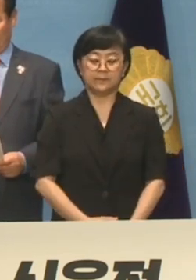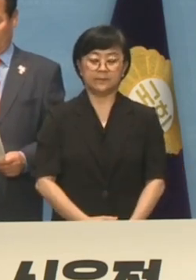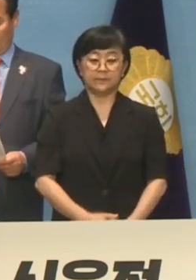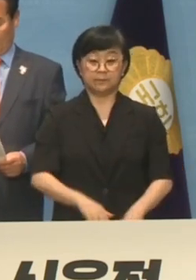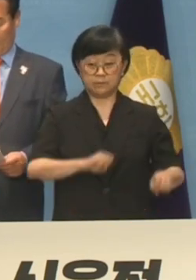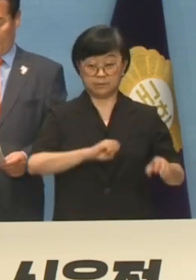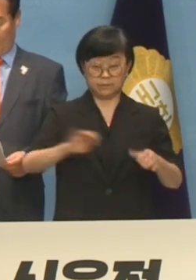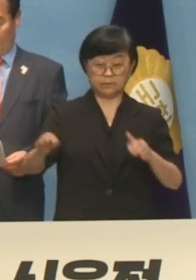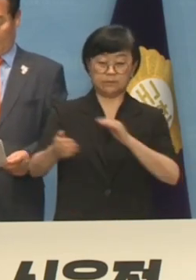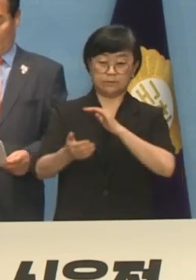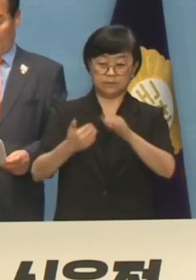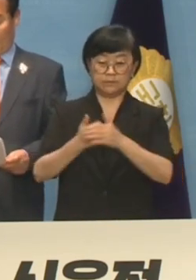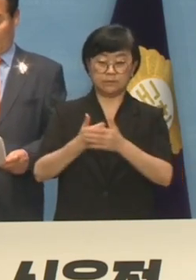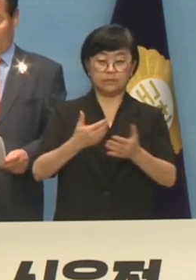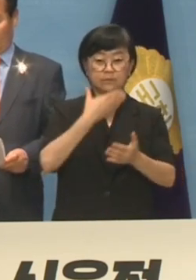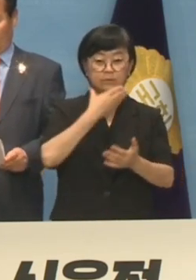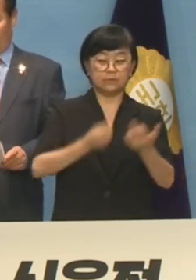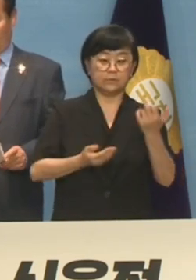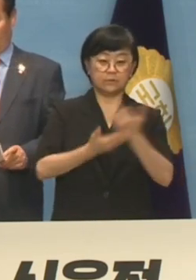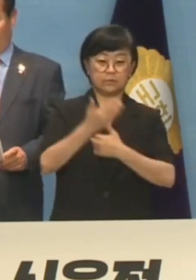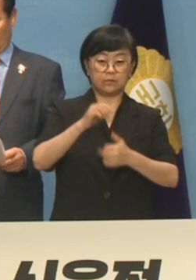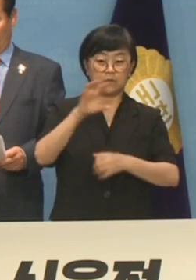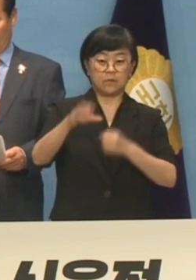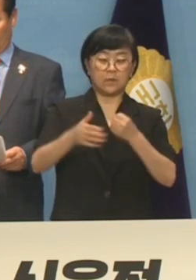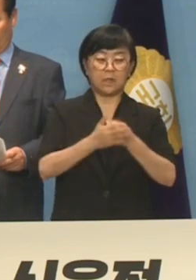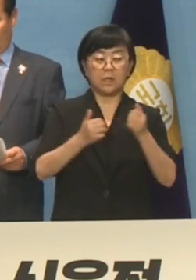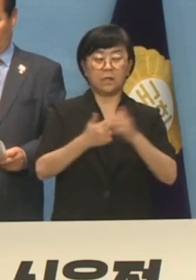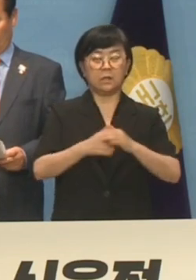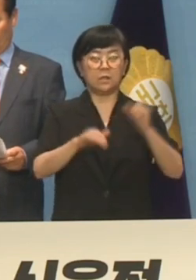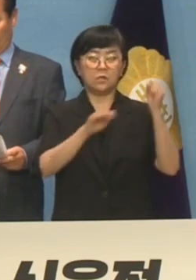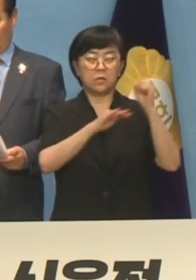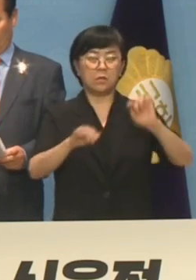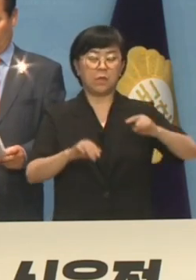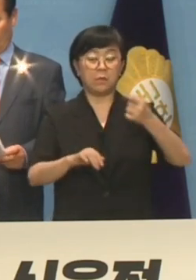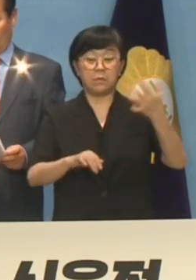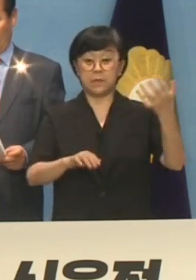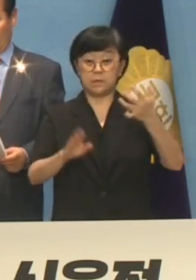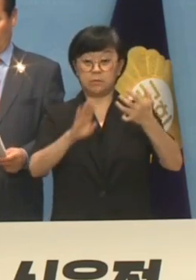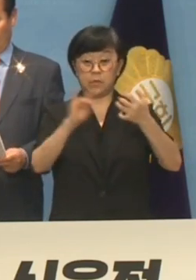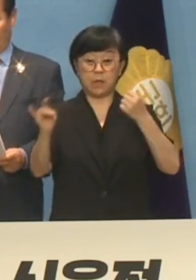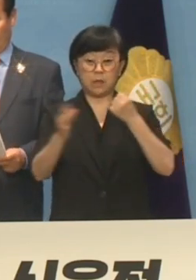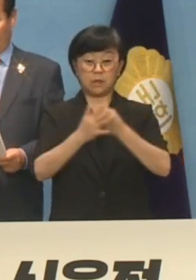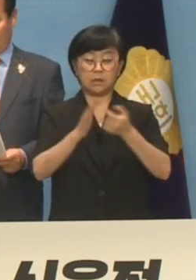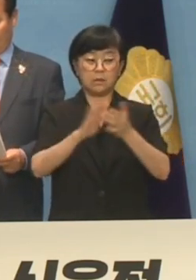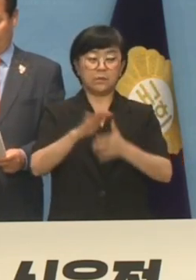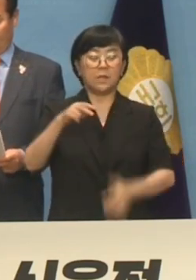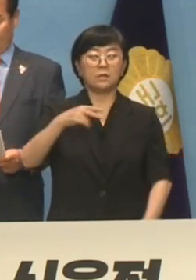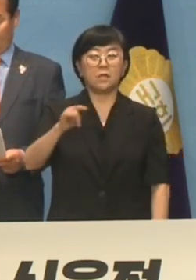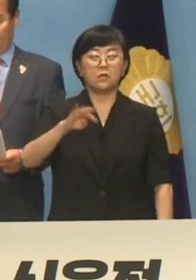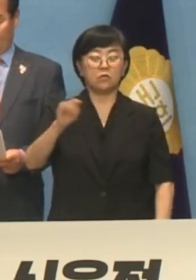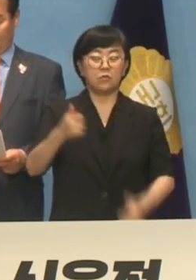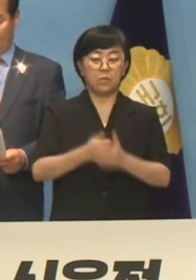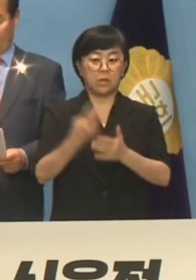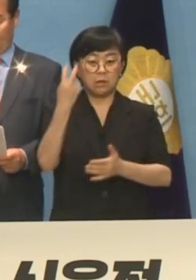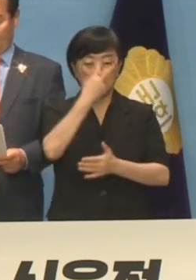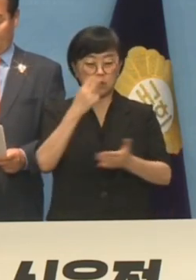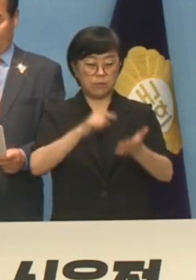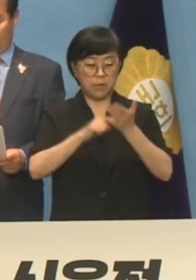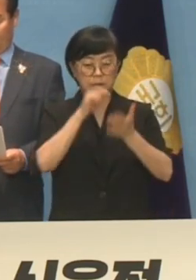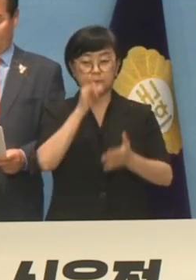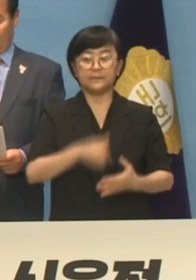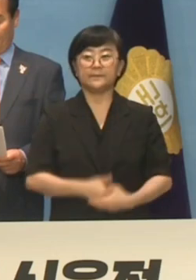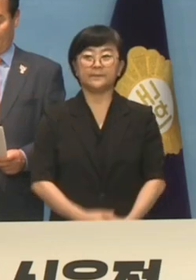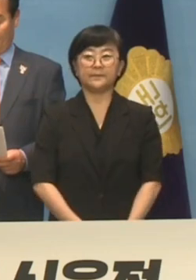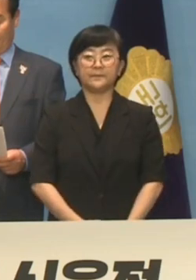방류 전에도 이미 후쿠시마 앞바다에서는 기준치의 180배에 달하는 세심히 검출되었다는 소식이